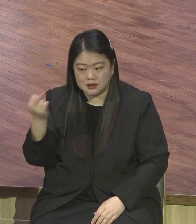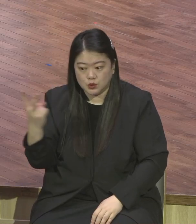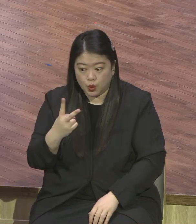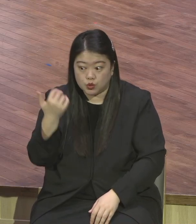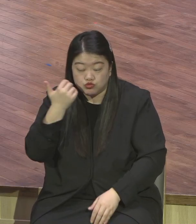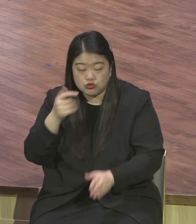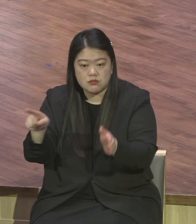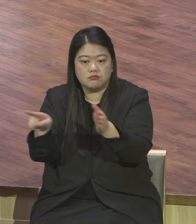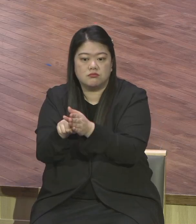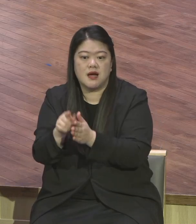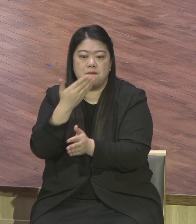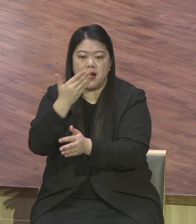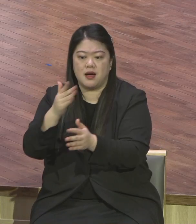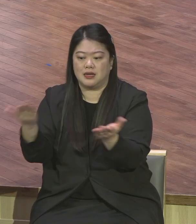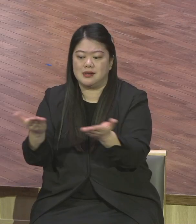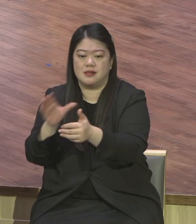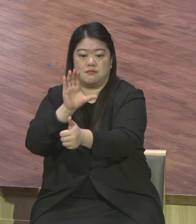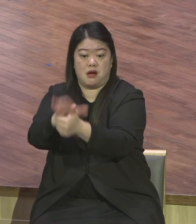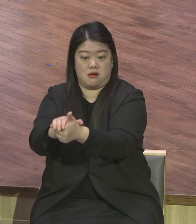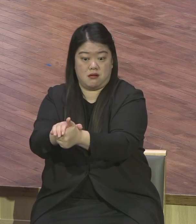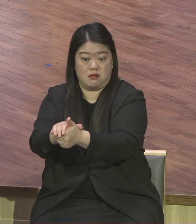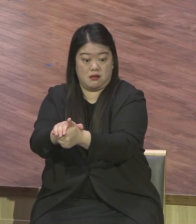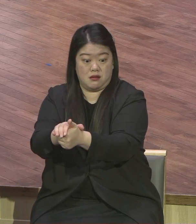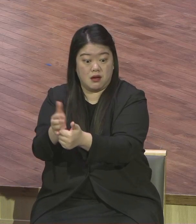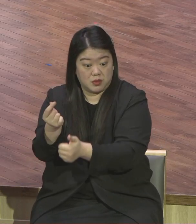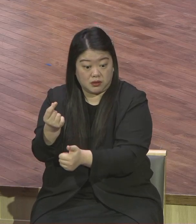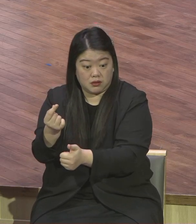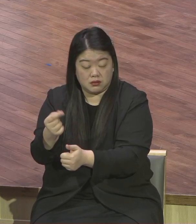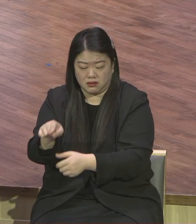있는 충성스러운 일꾼.